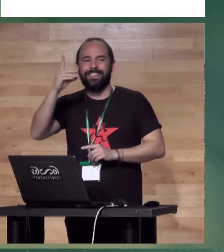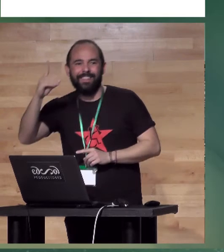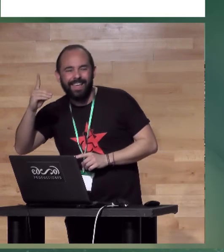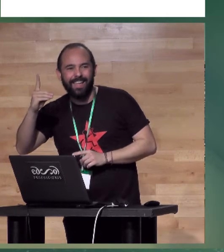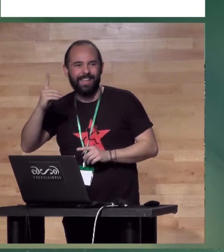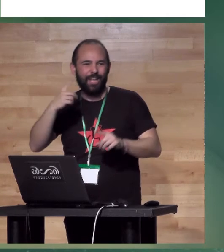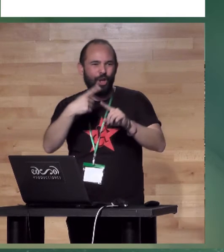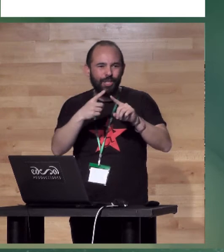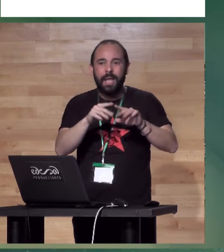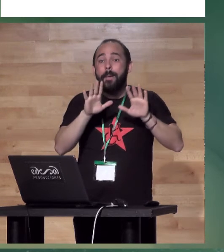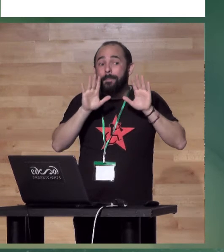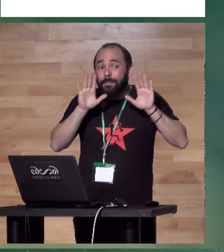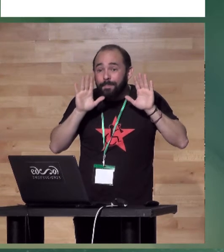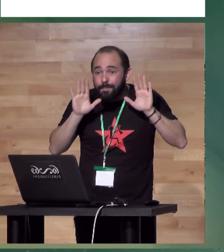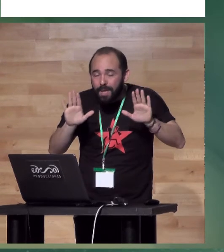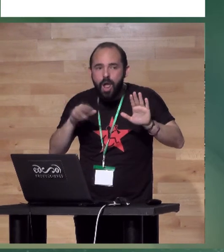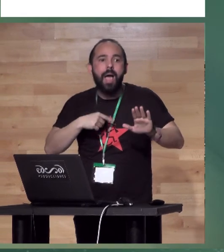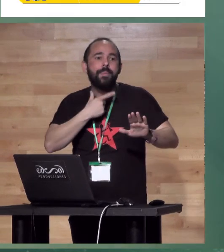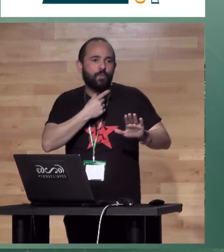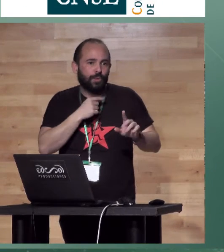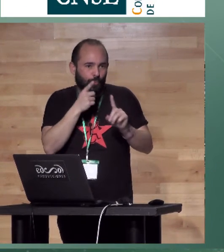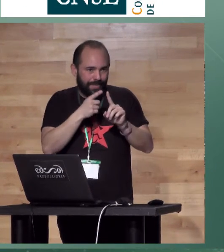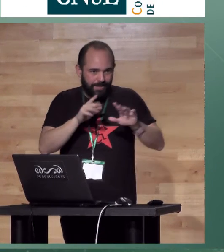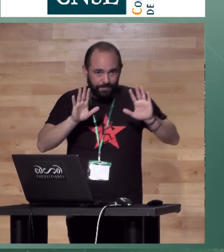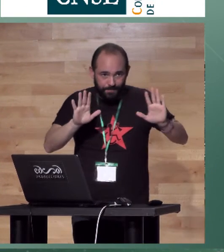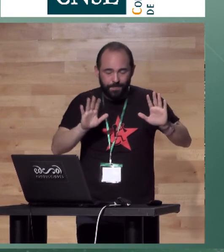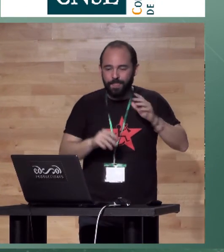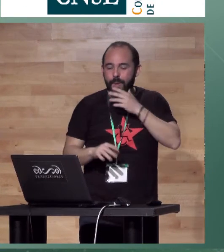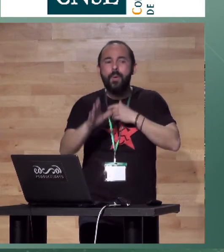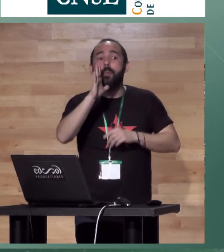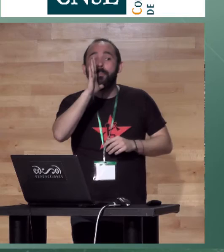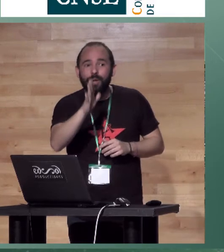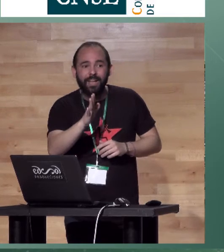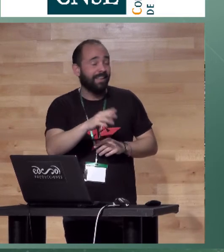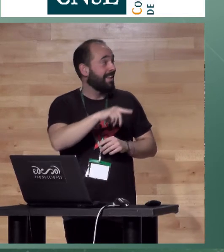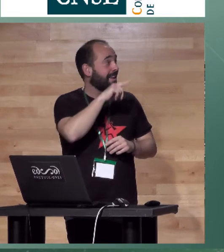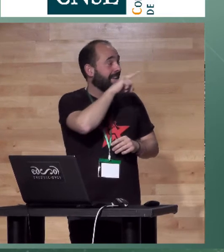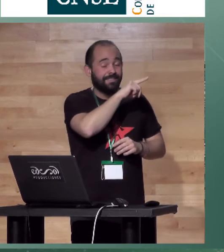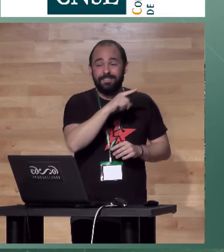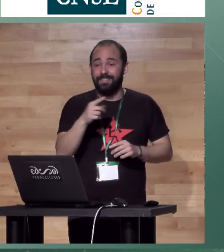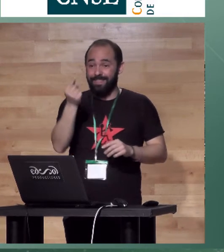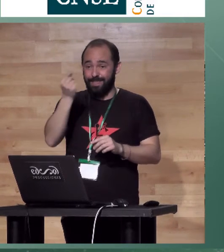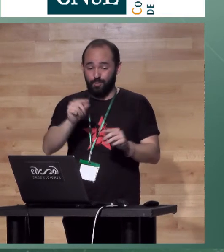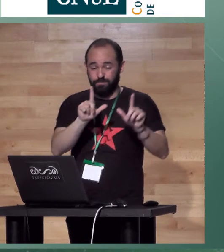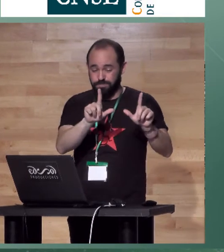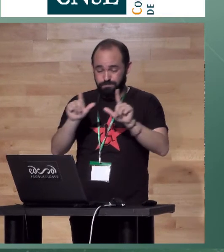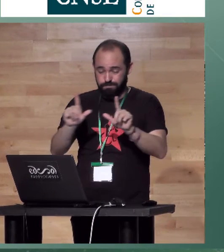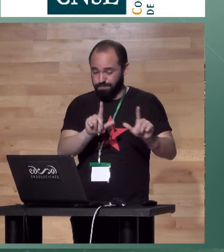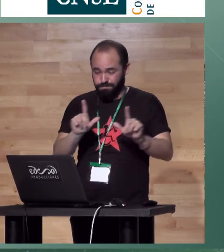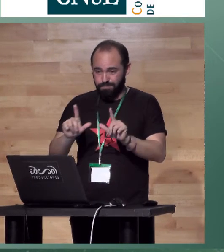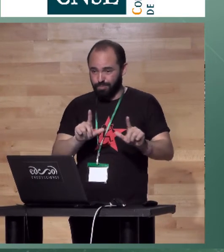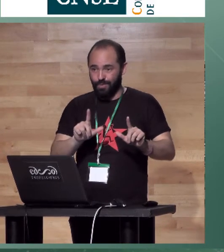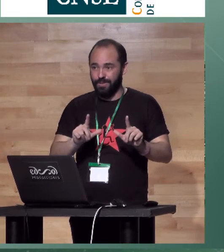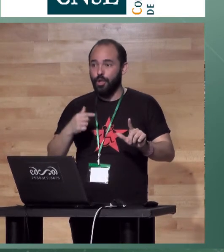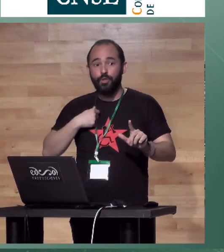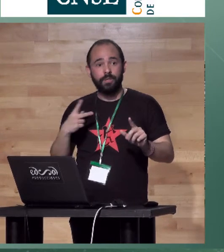dibujos animados, 3D, trabajo en 3D, pero a mí me gusta un aspecto, ¿Por qué?